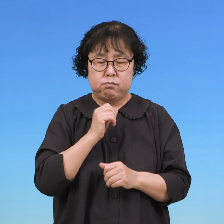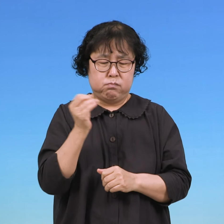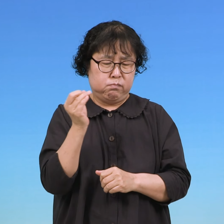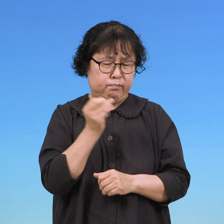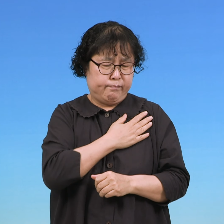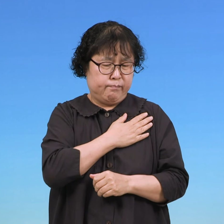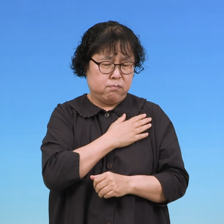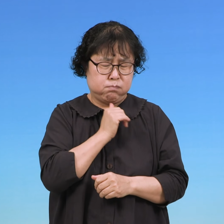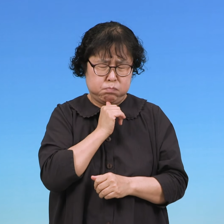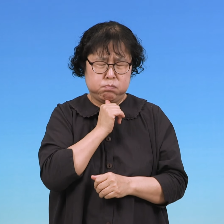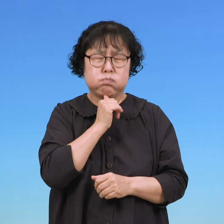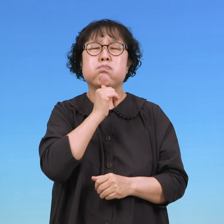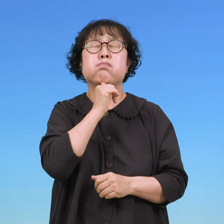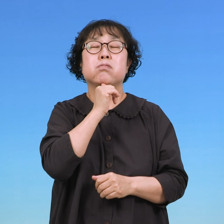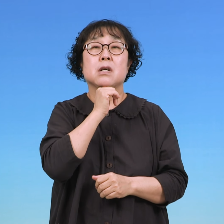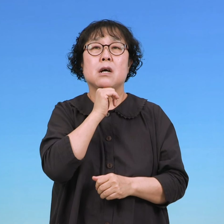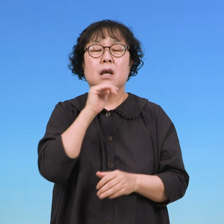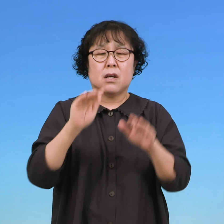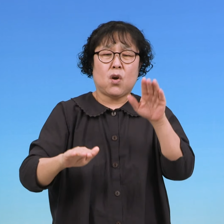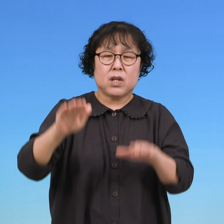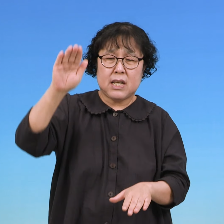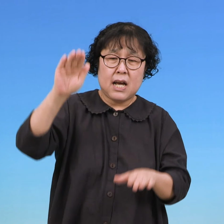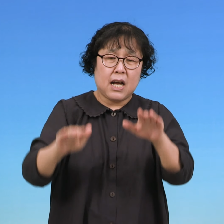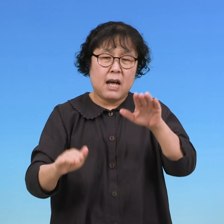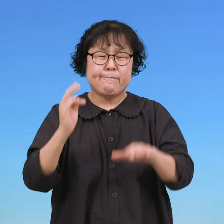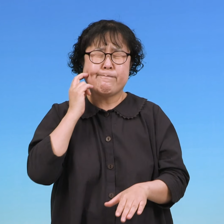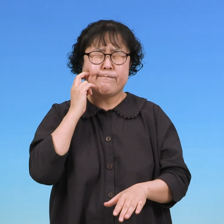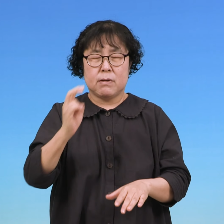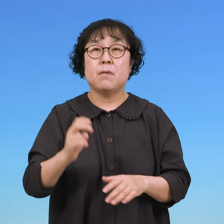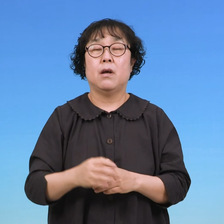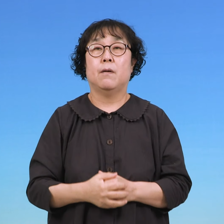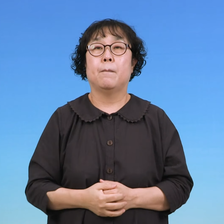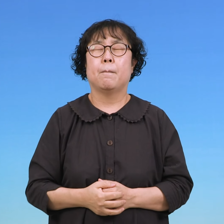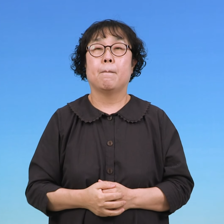빈부격차. 이 시대도 똑같았습니다.